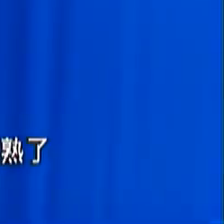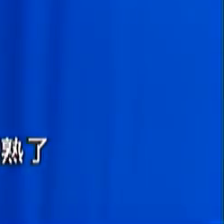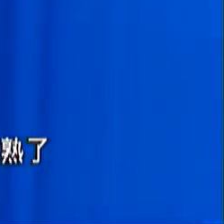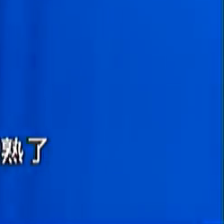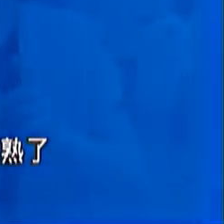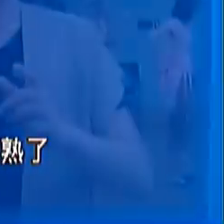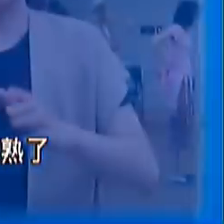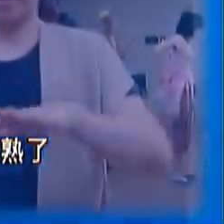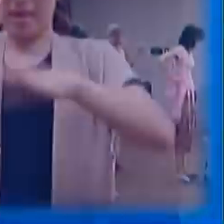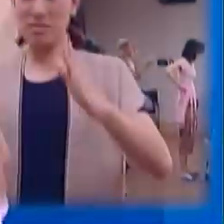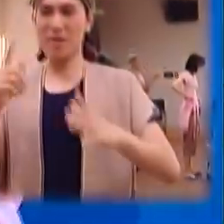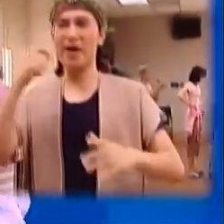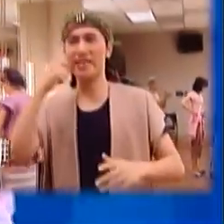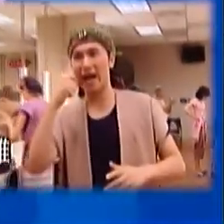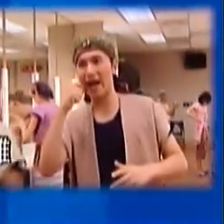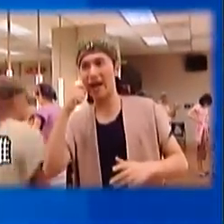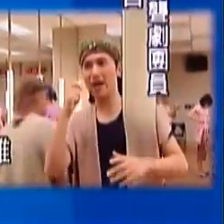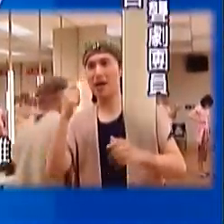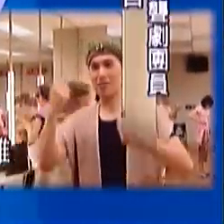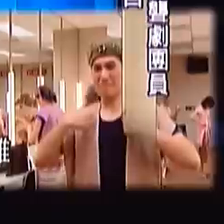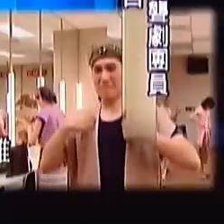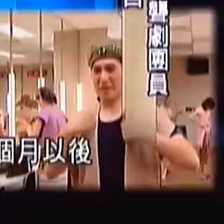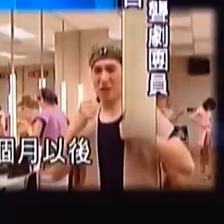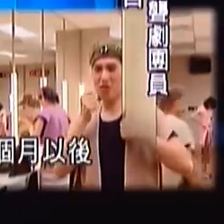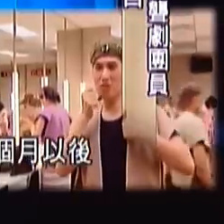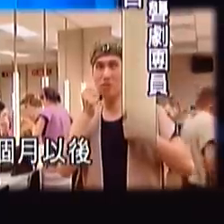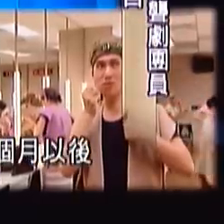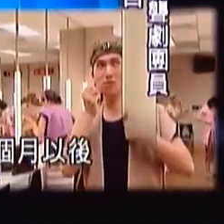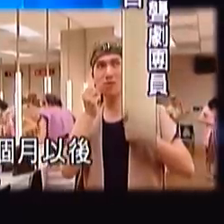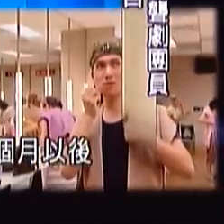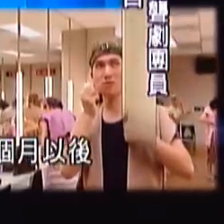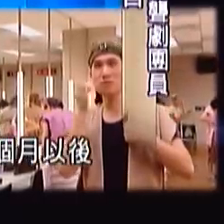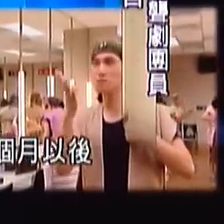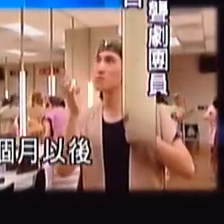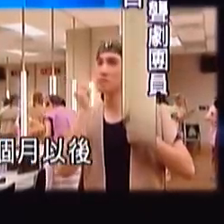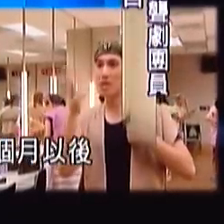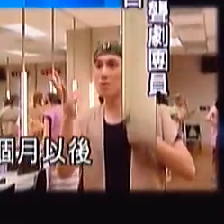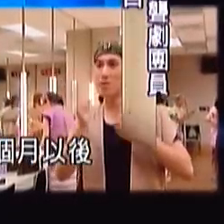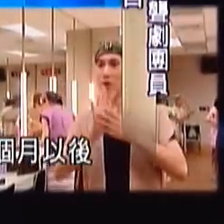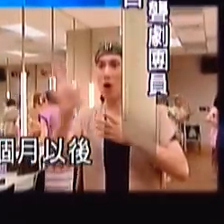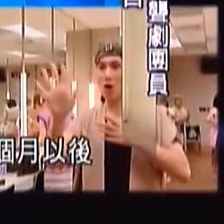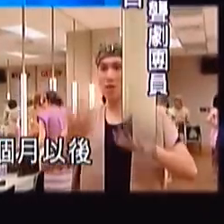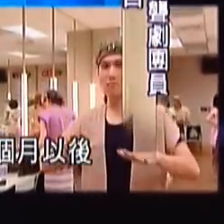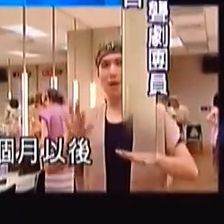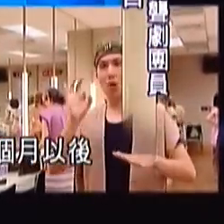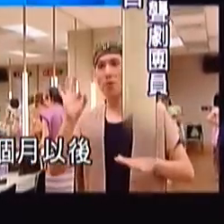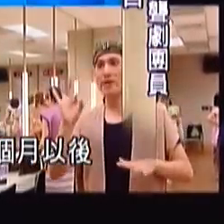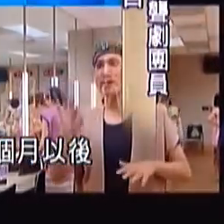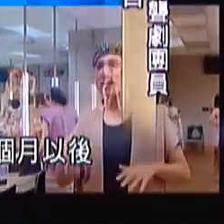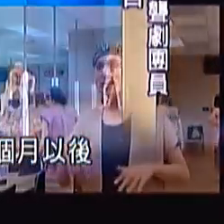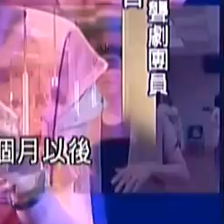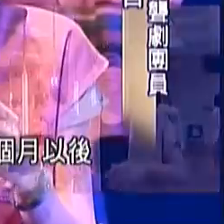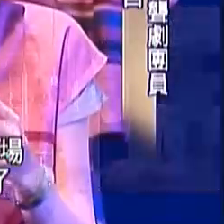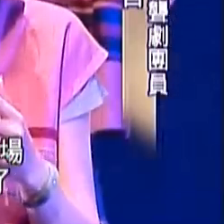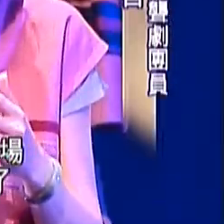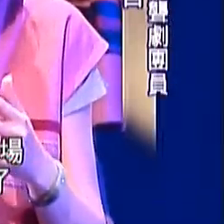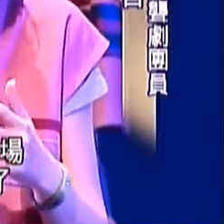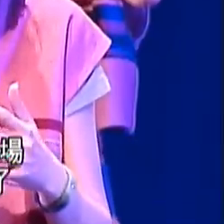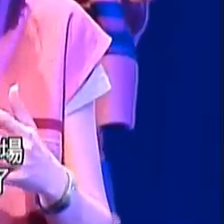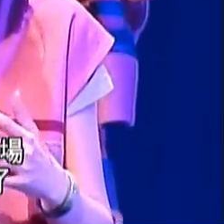成熟了。 一开始比较难，练习了差不多有3-4个月以后，现在 OK 了。 虽然只演出一场，